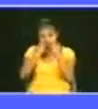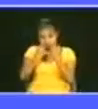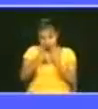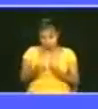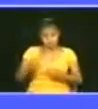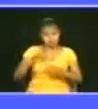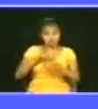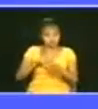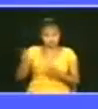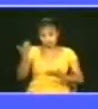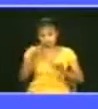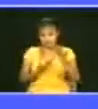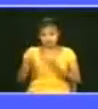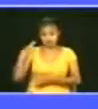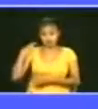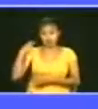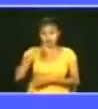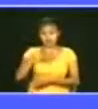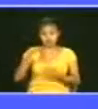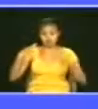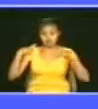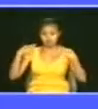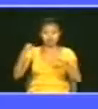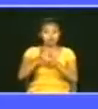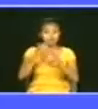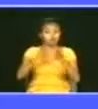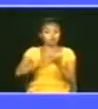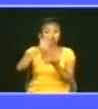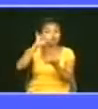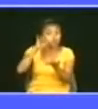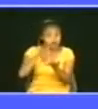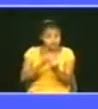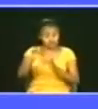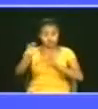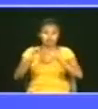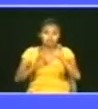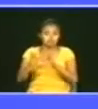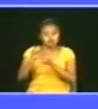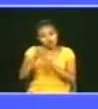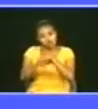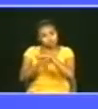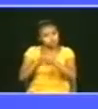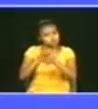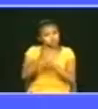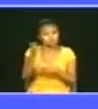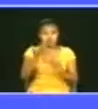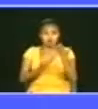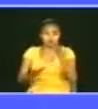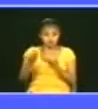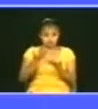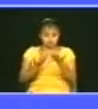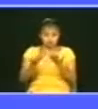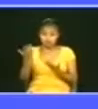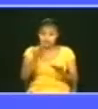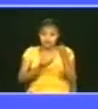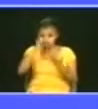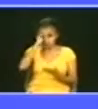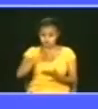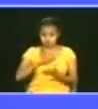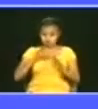በምርመራ ወቅት በተገልጋዩ ግለሰብና በጤና ባለሙያው መካከል የሚደረግ የምክክር አገልግሎት